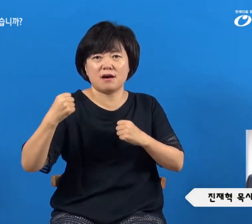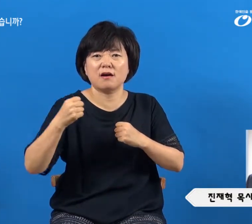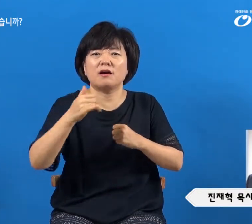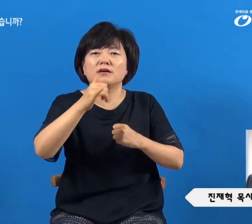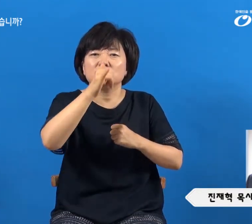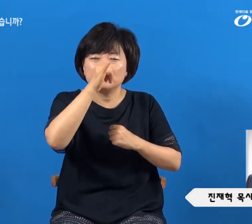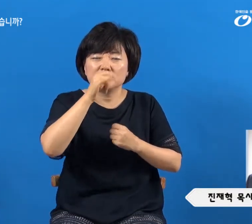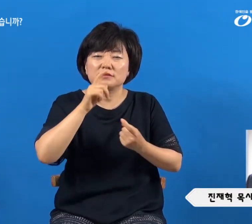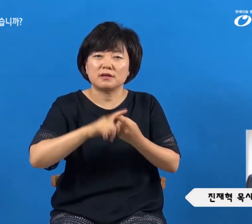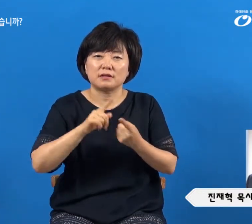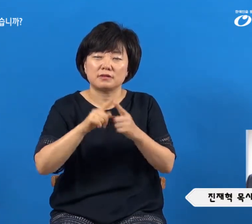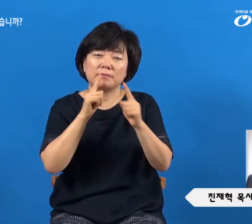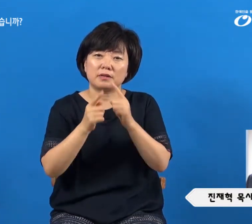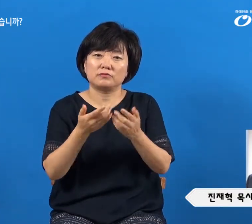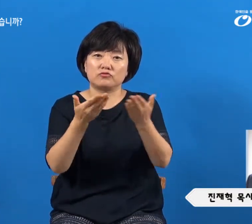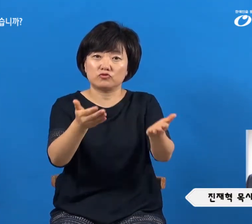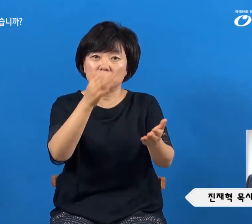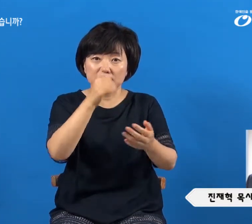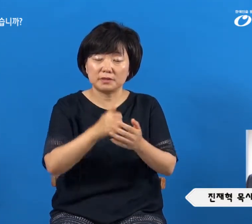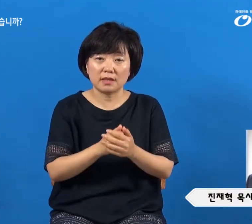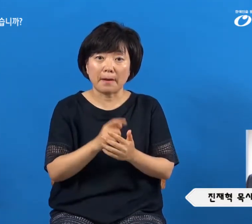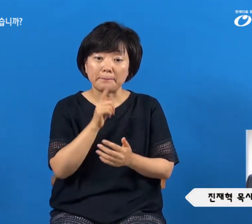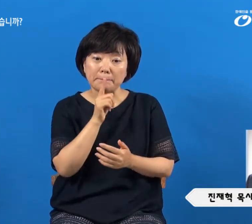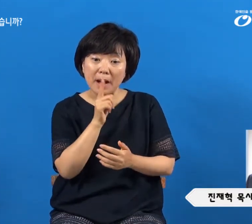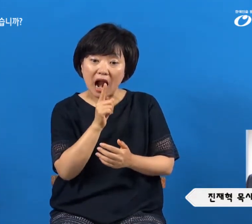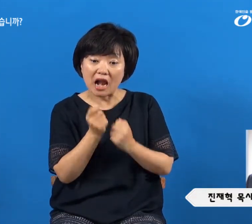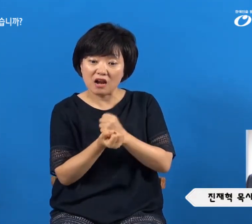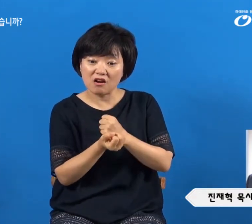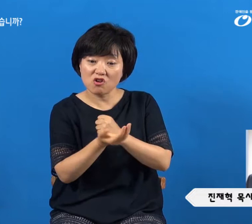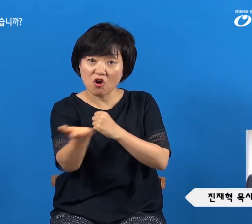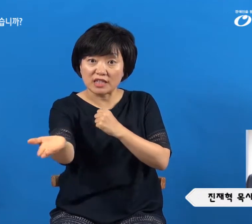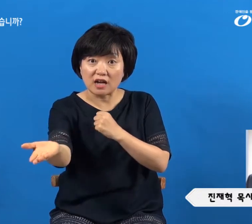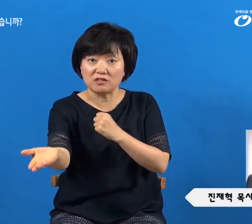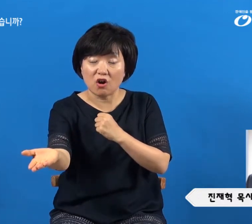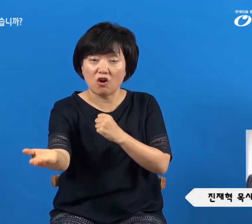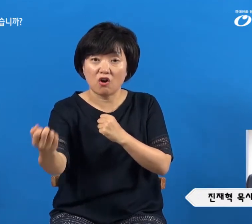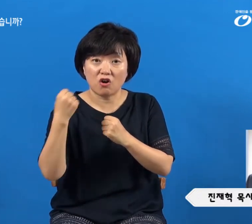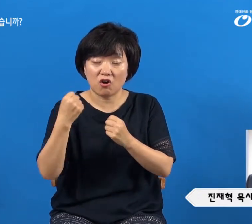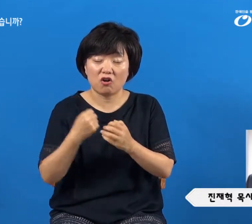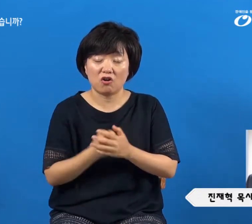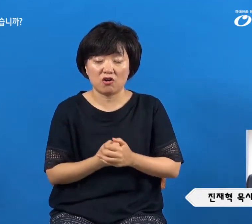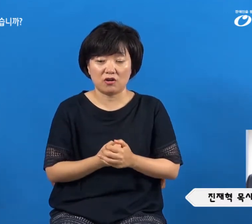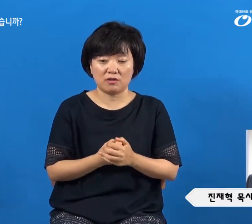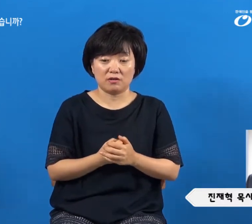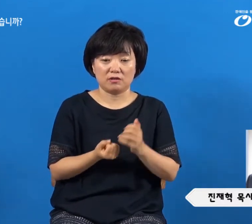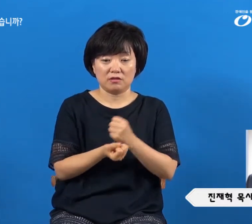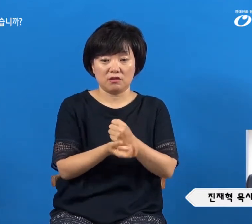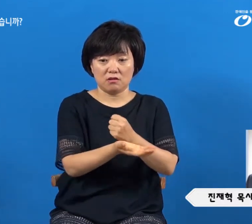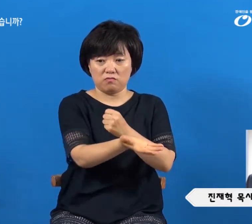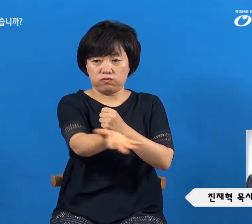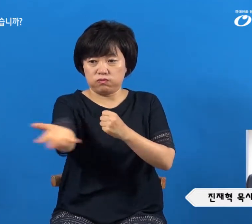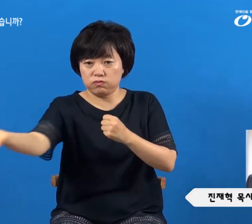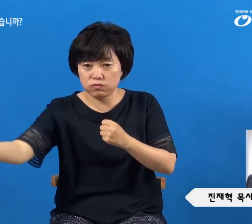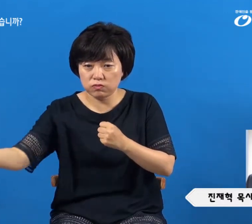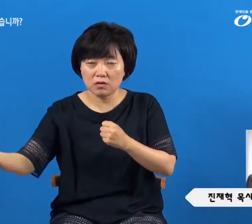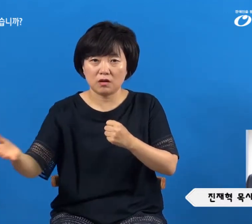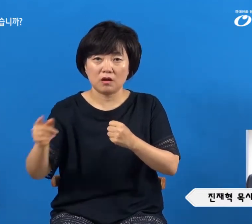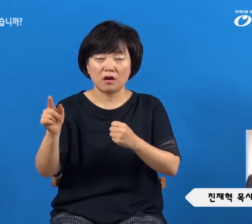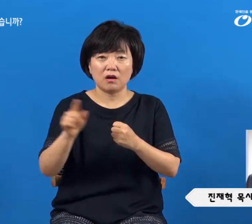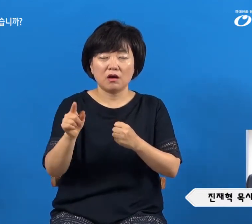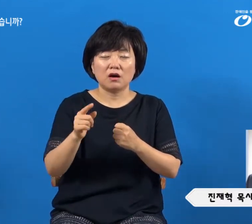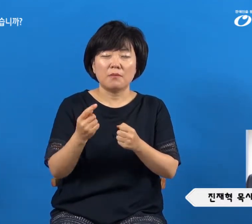성경은 말씀하고 있습니다. 이 말의 영향력을 이야기하면서 몇 가지 우리가 이미지로 볼 수